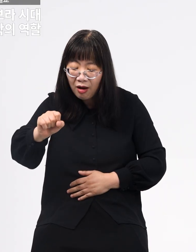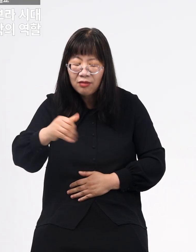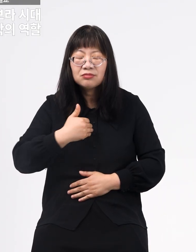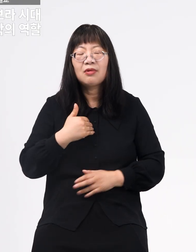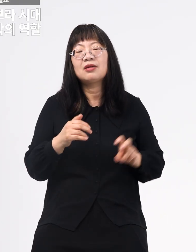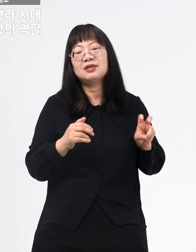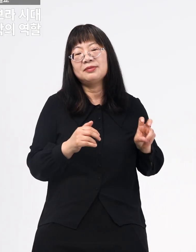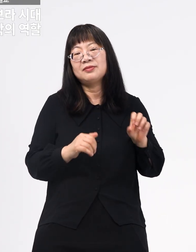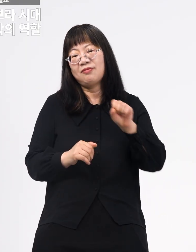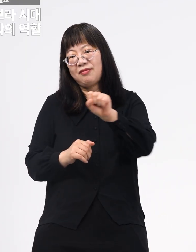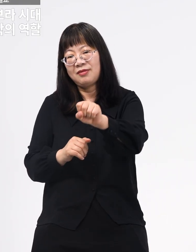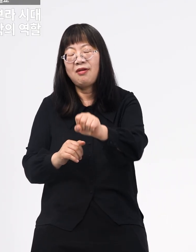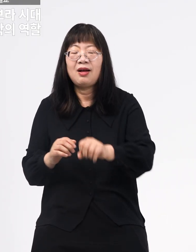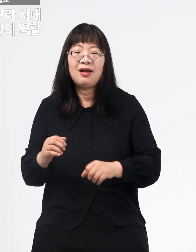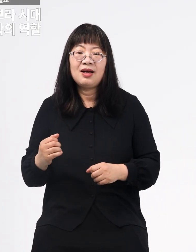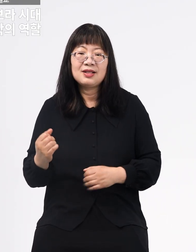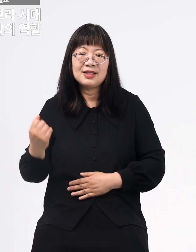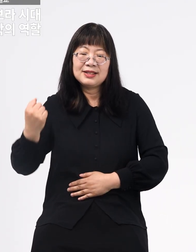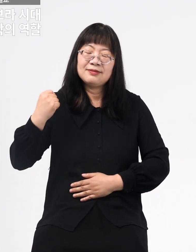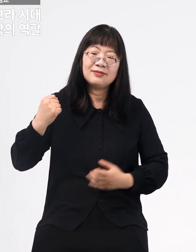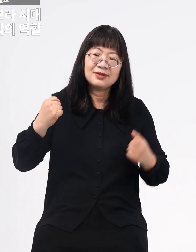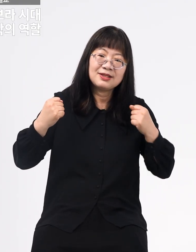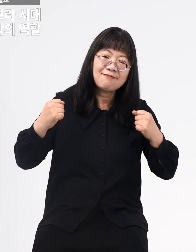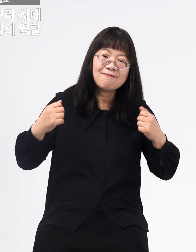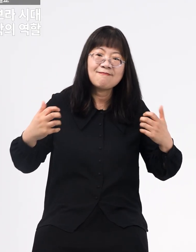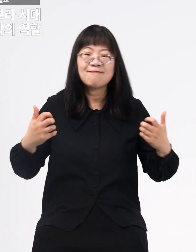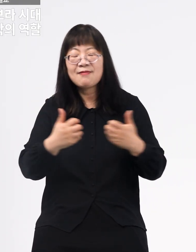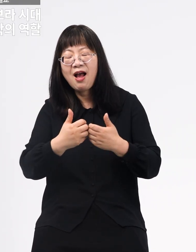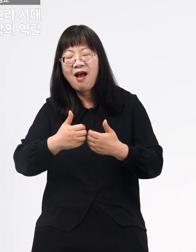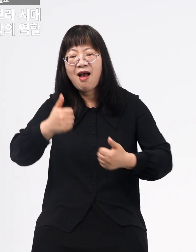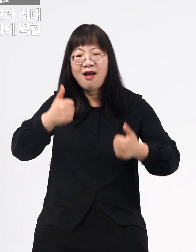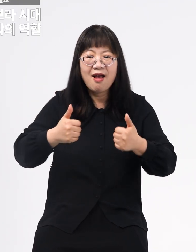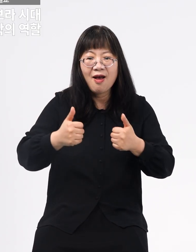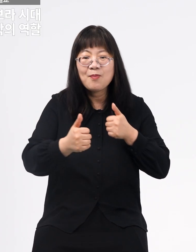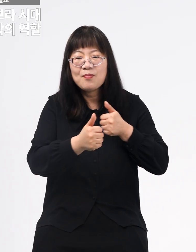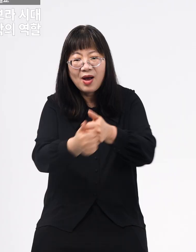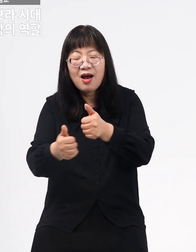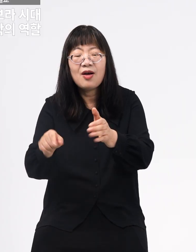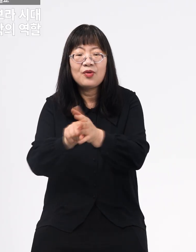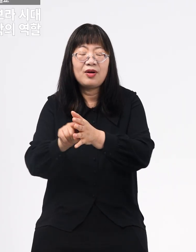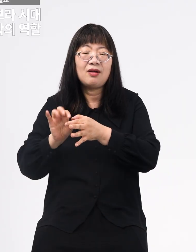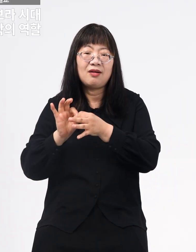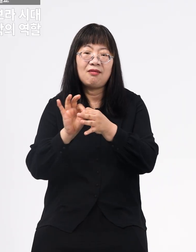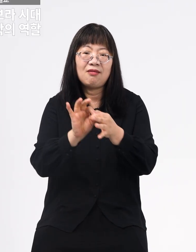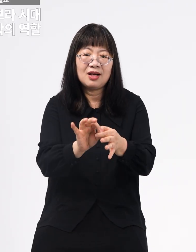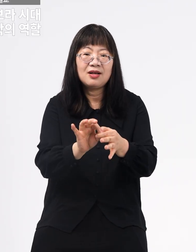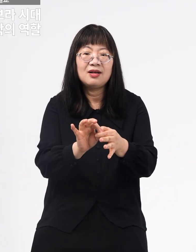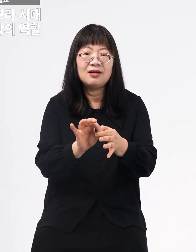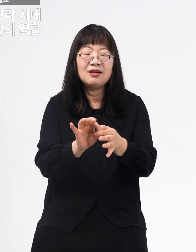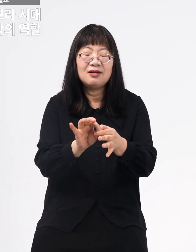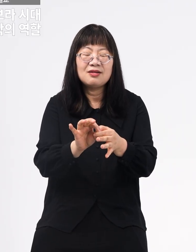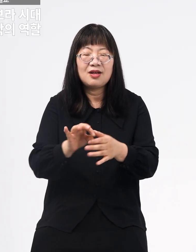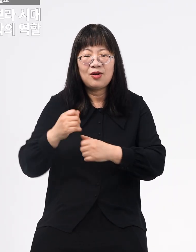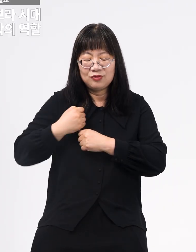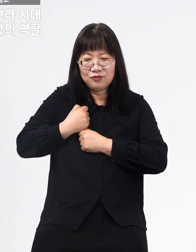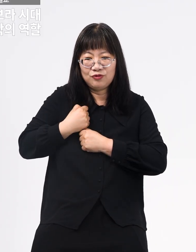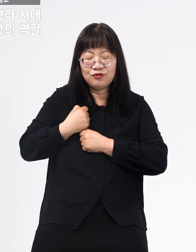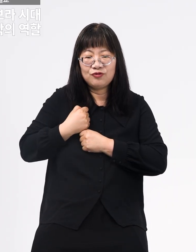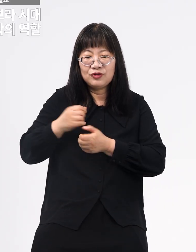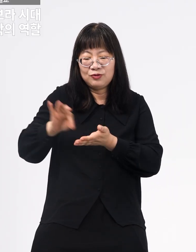나갈게. 힘과 힘의 비교 우위를 점하려고 끊임없이 군비 증강을